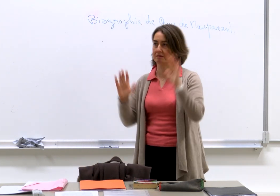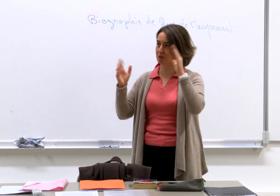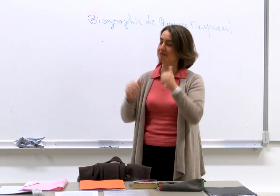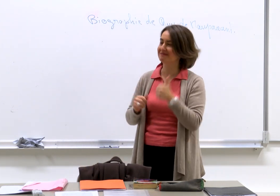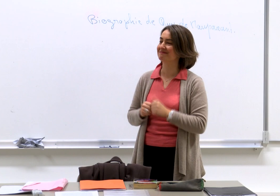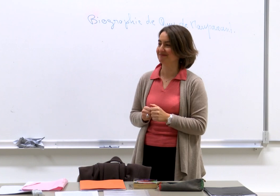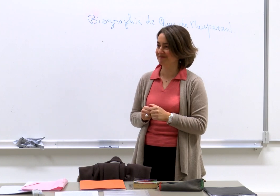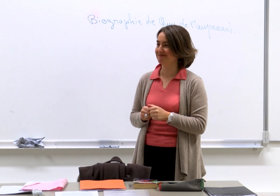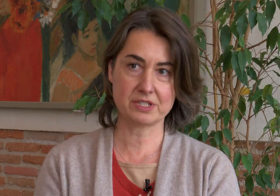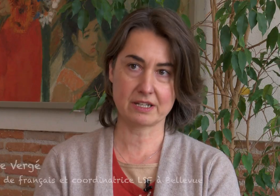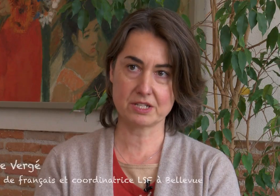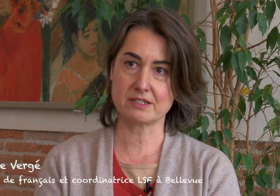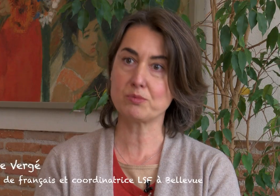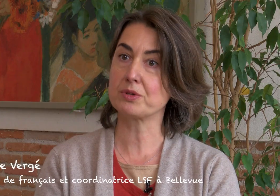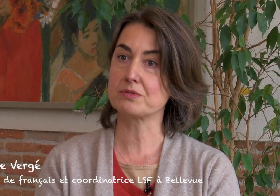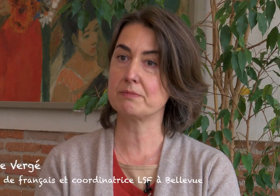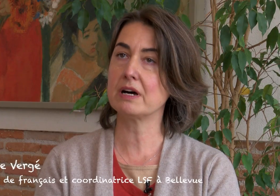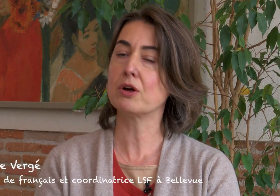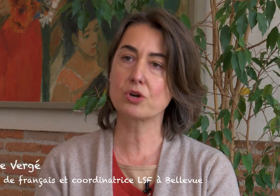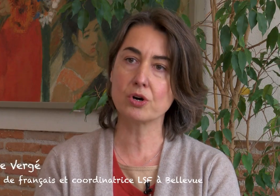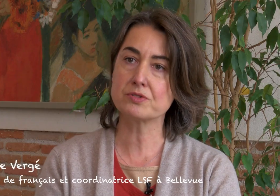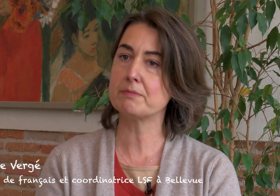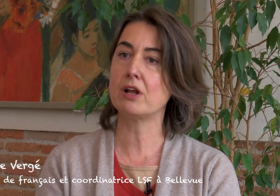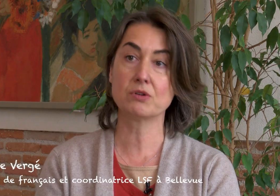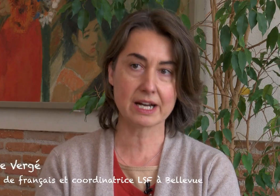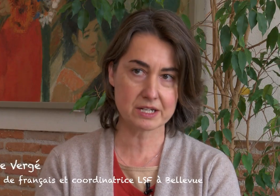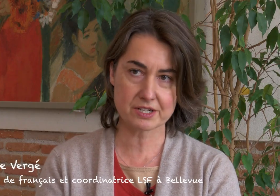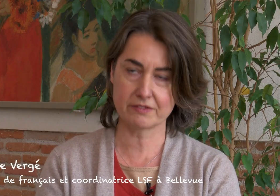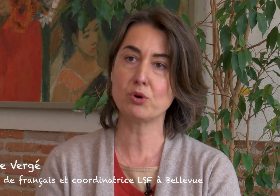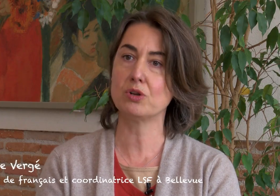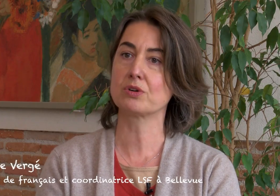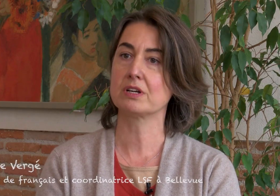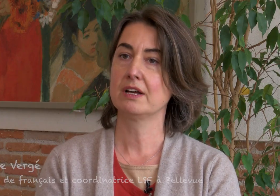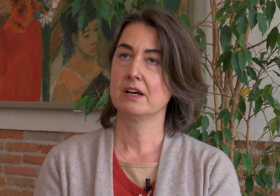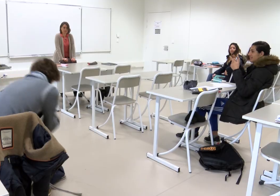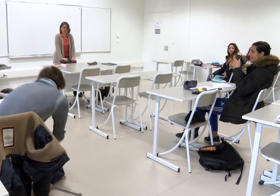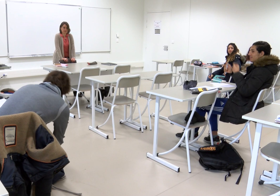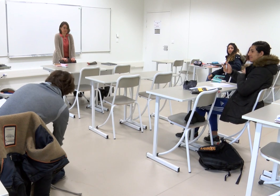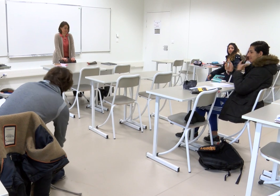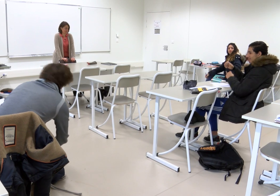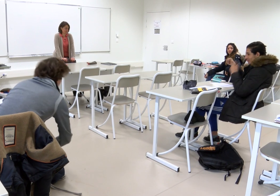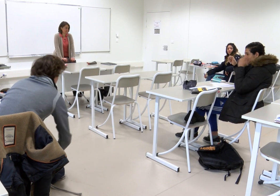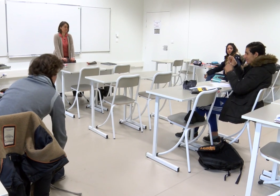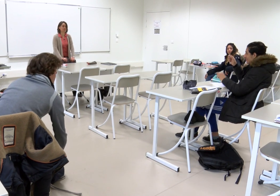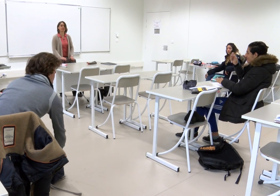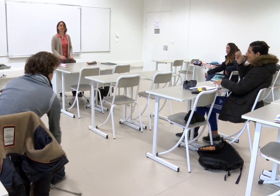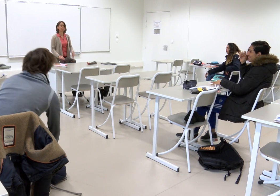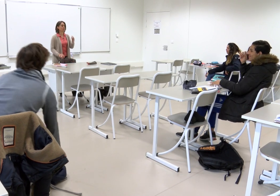C'est une langue à part entière déjà, c'est important. Ce n'est pas un code, ce n pas un langage, c'est vraiment une langue. Elle n'a été reconnue comme langue que récemment, ça c'est vrai.